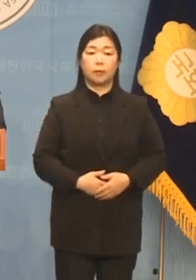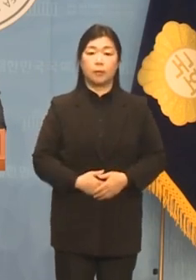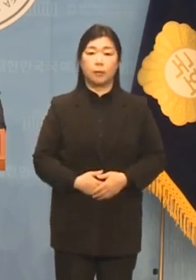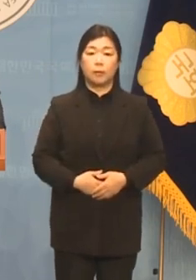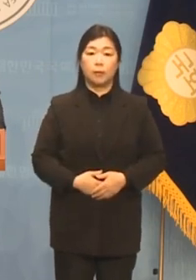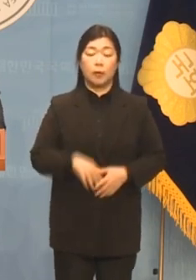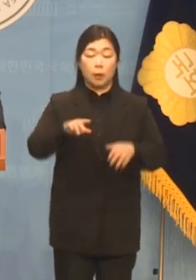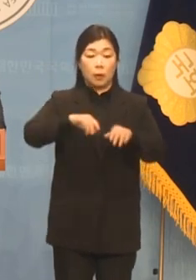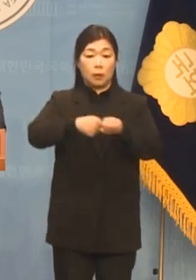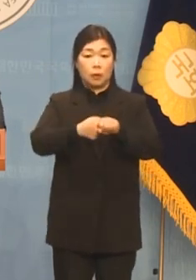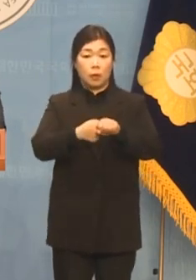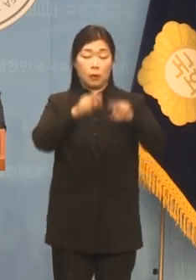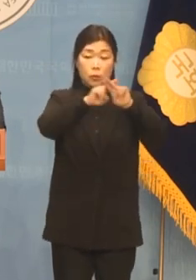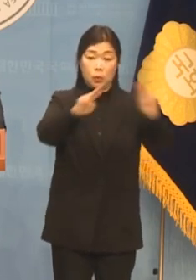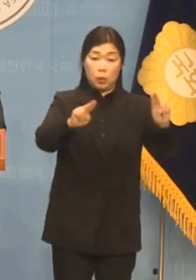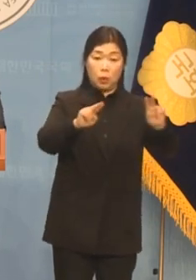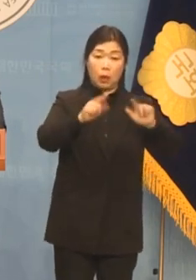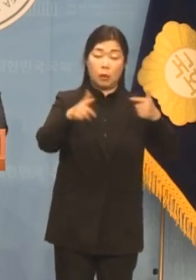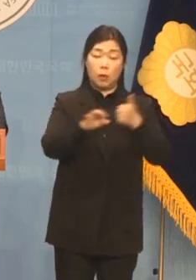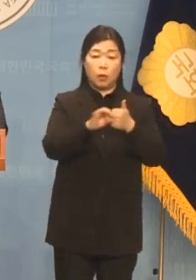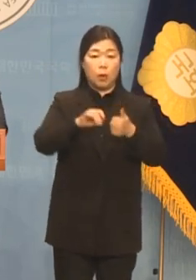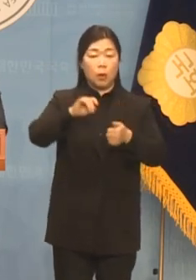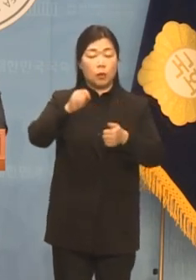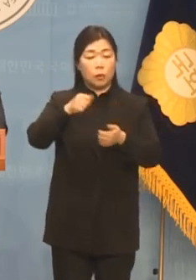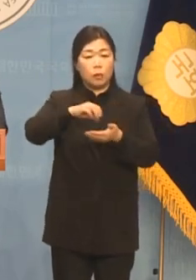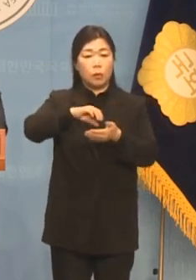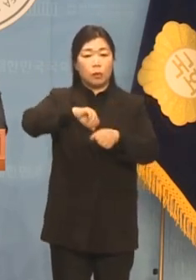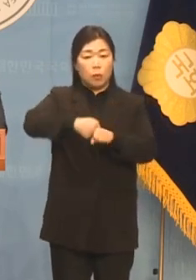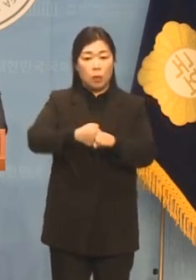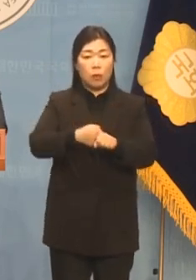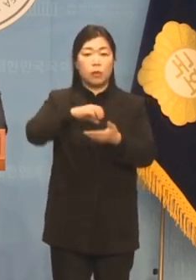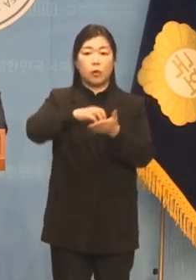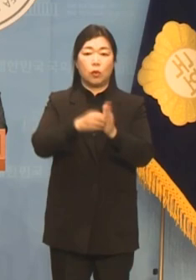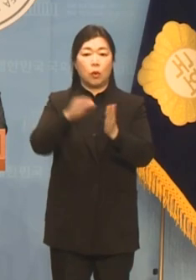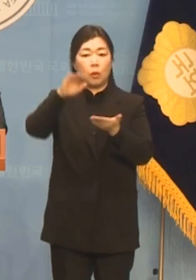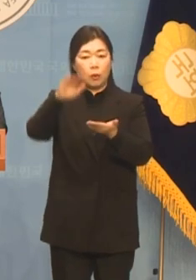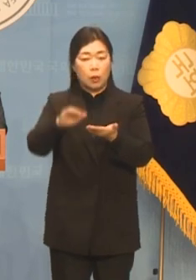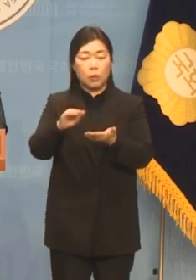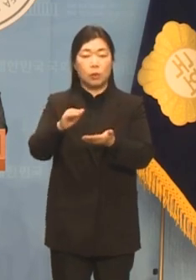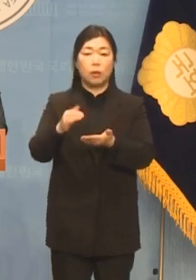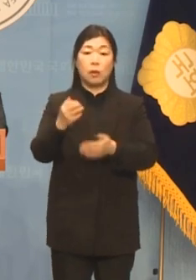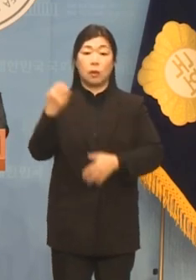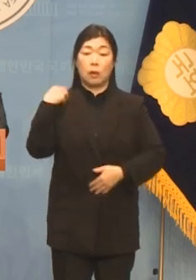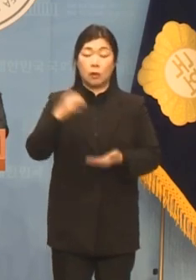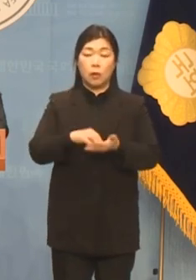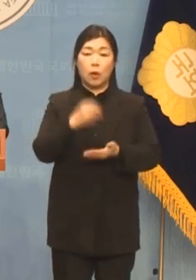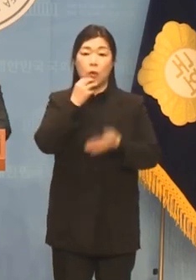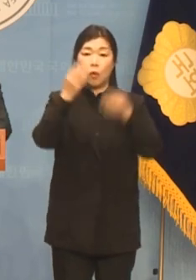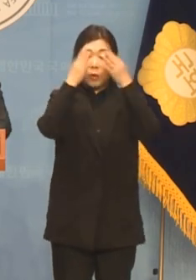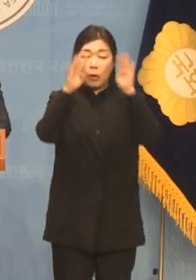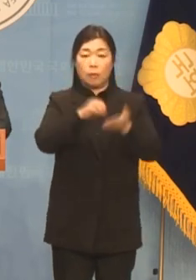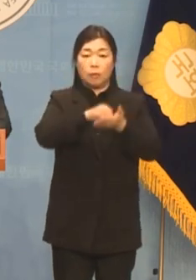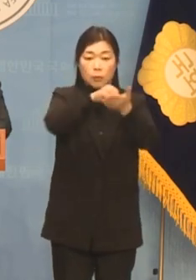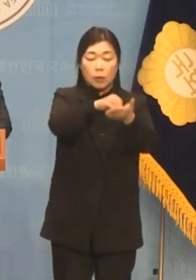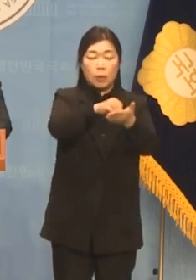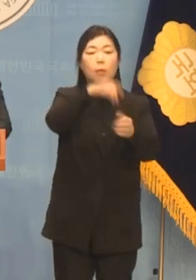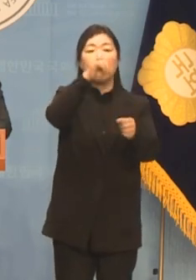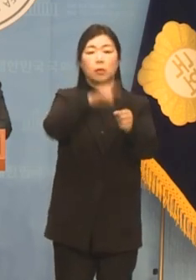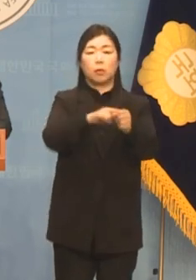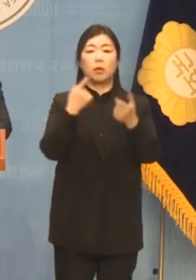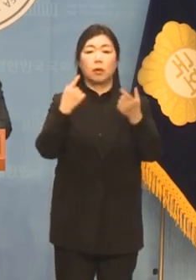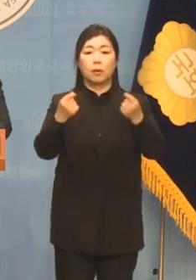징계를 취소하거나 수위를 낮추어 결국 서울대로 복귀할 수 있는 길을 열어두고자 하는 시도로